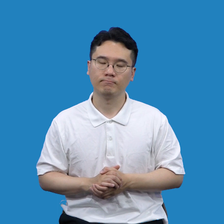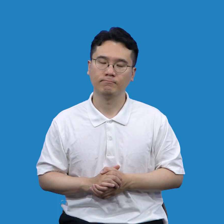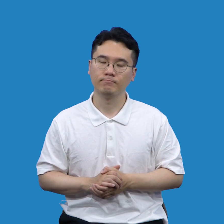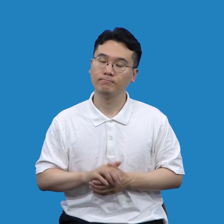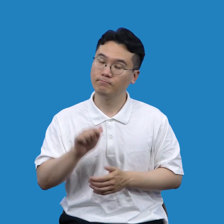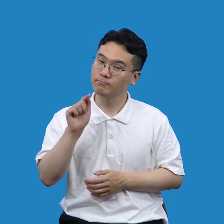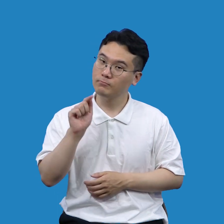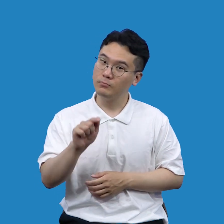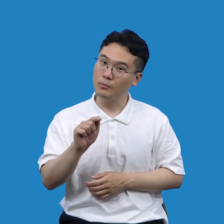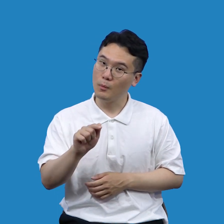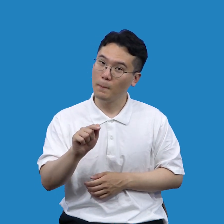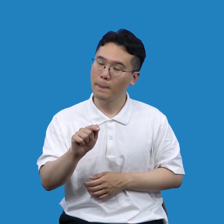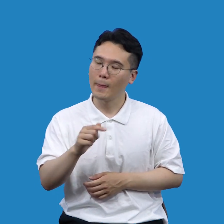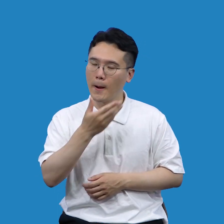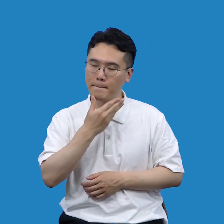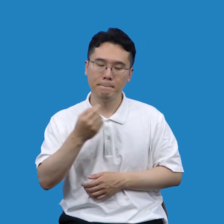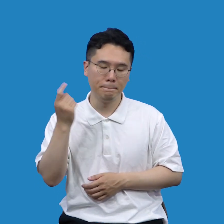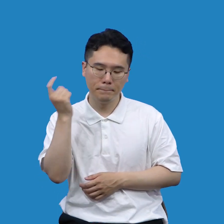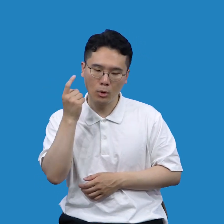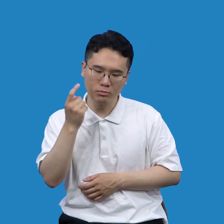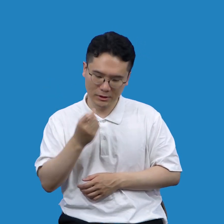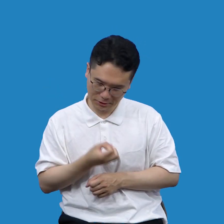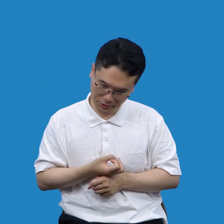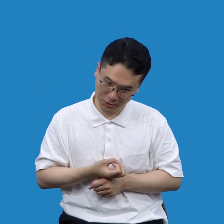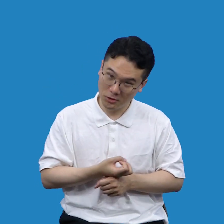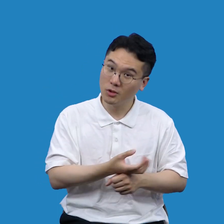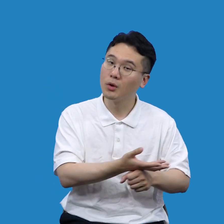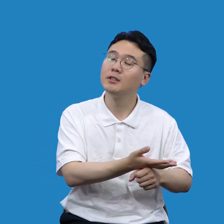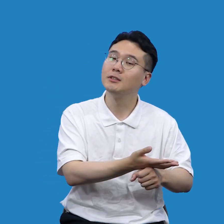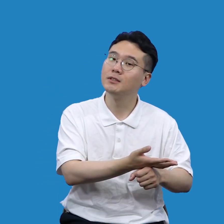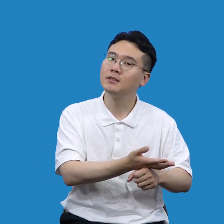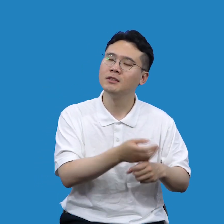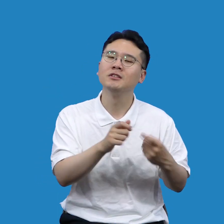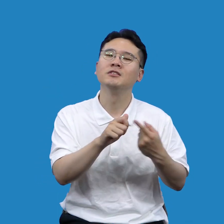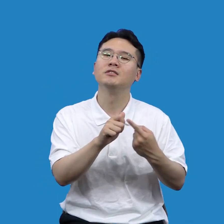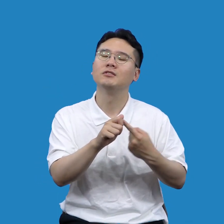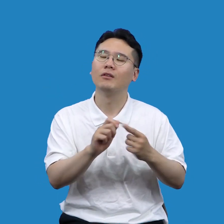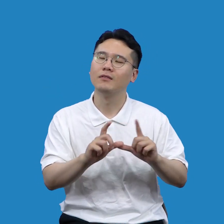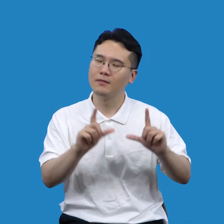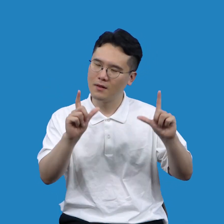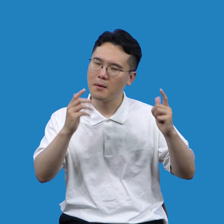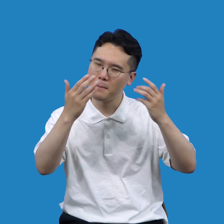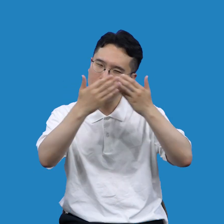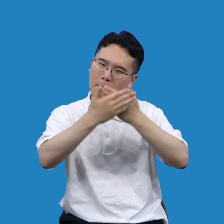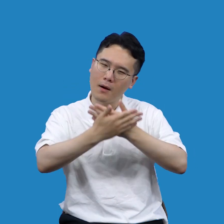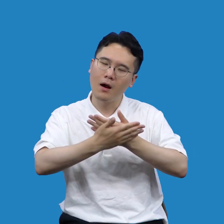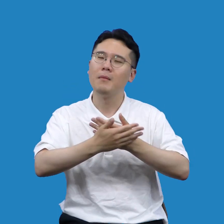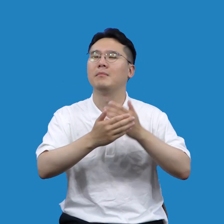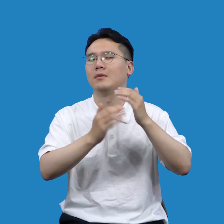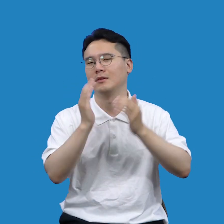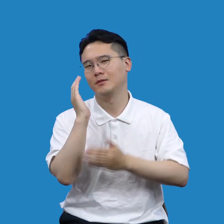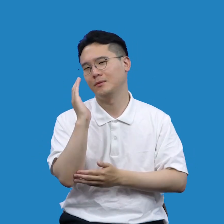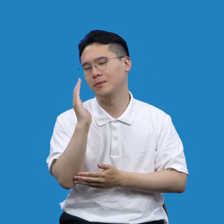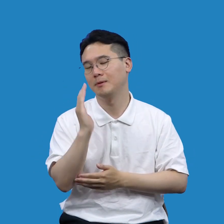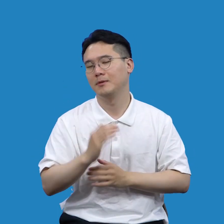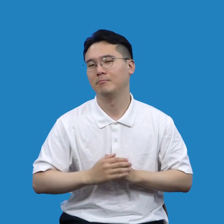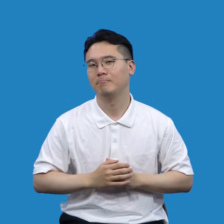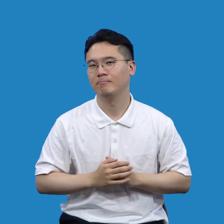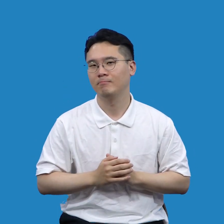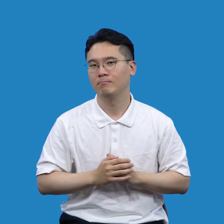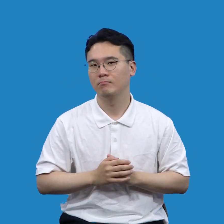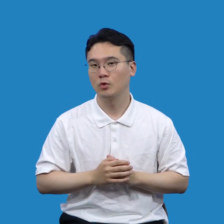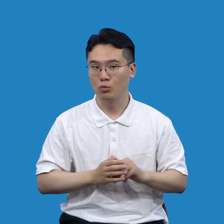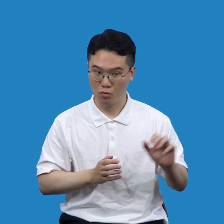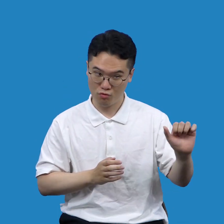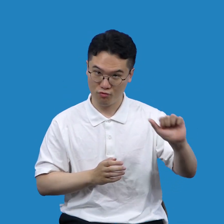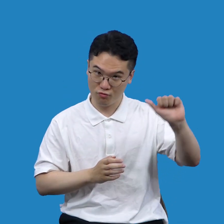이것이 구라파에 복음이 전해진 기막힌 첫날 밤의 스토리입니다. 그리고 유럽 대륙에 복음의